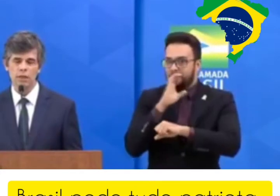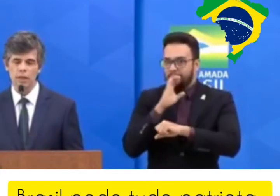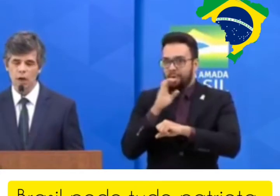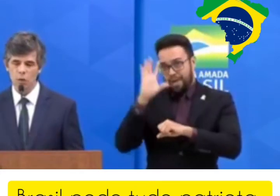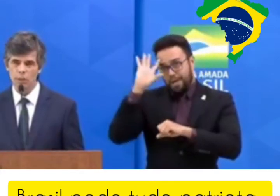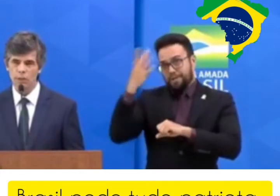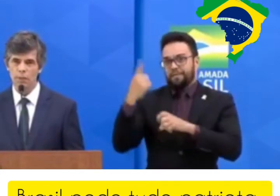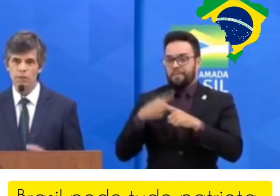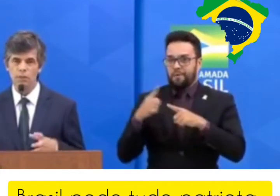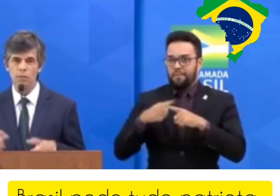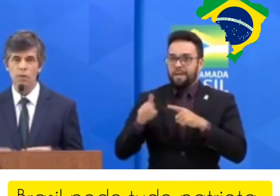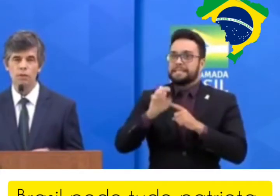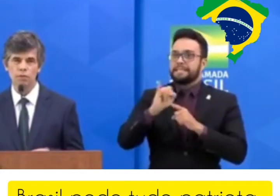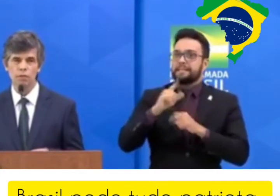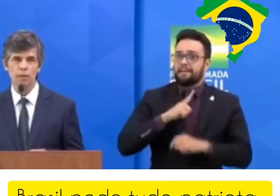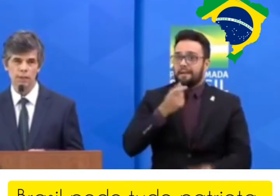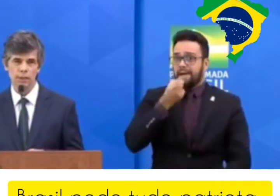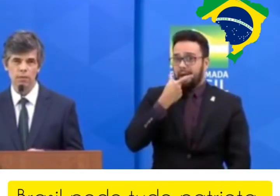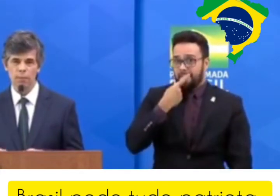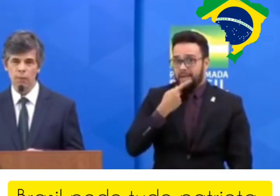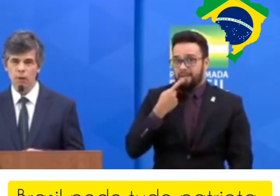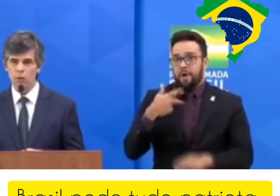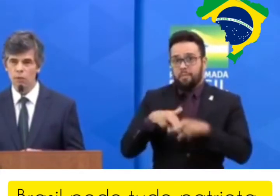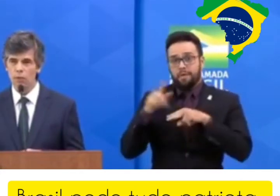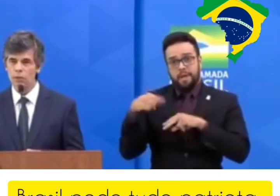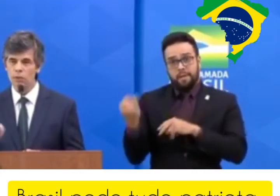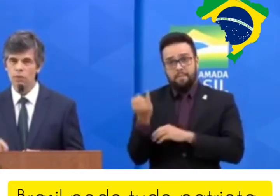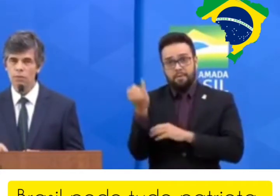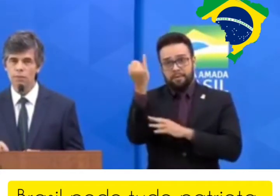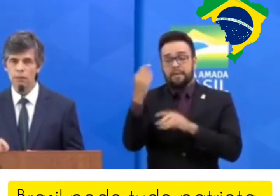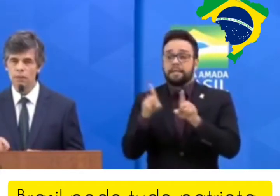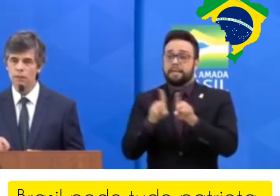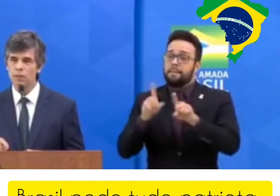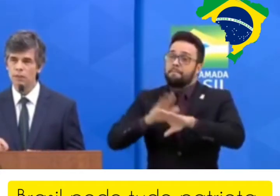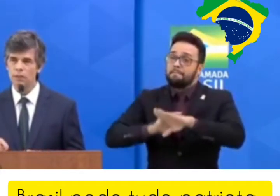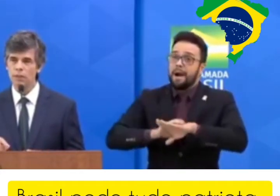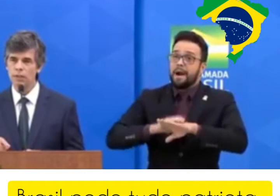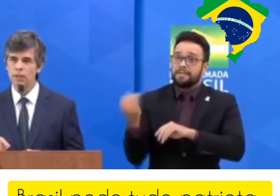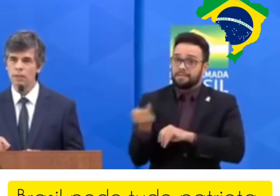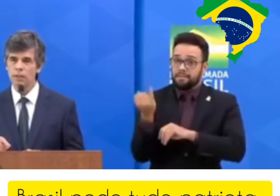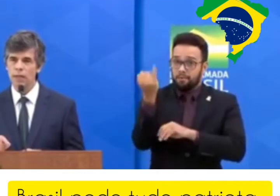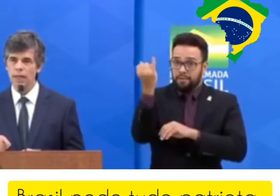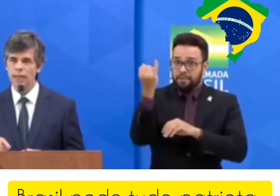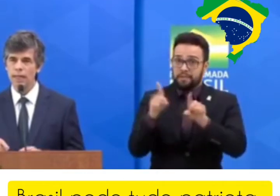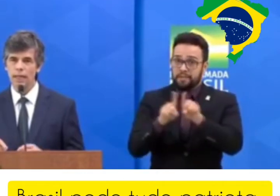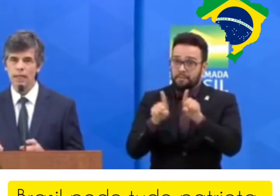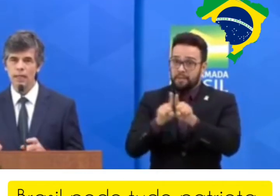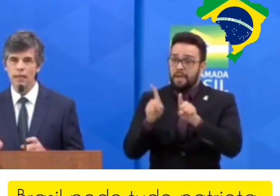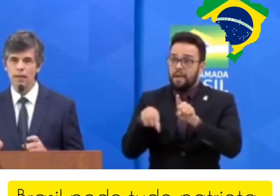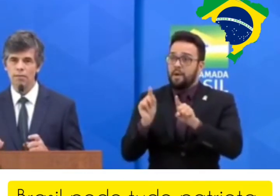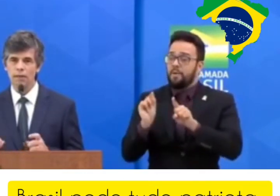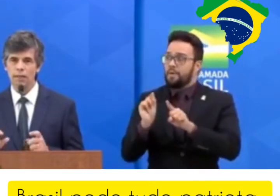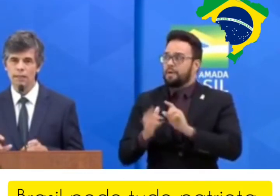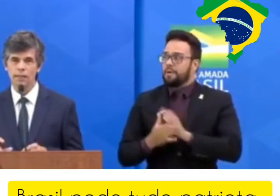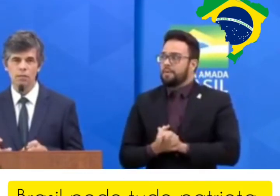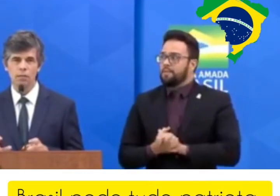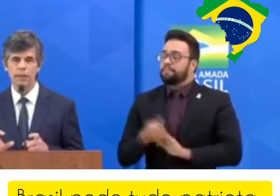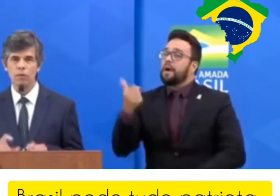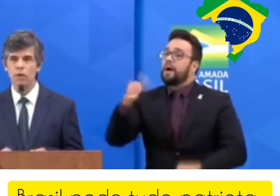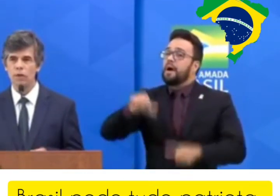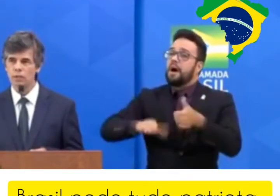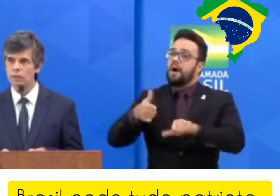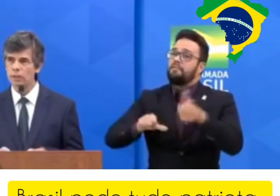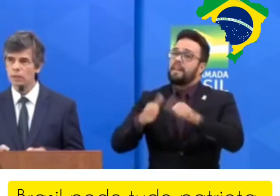gente tiver algum medicamento. Isso é uma coisa fundamental. Uma das coisas mais importantes que a gente vai ter aqui é a